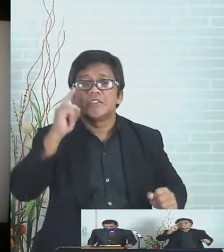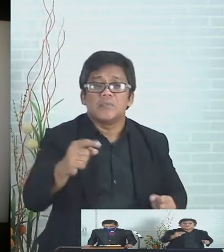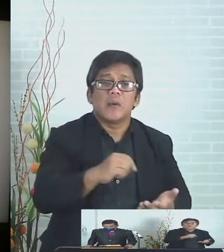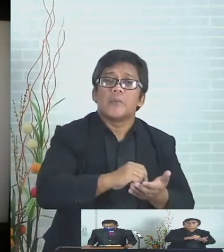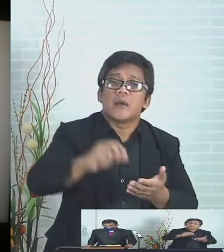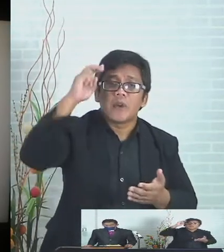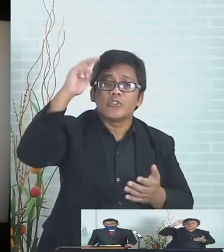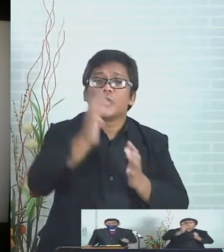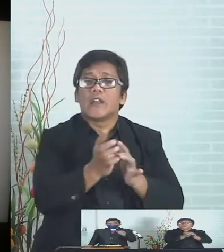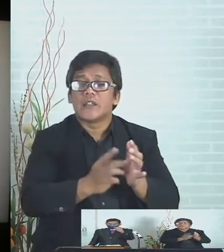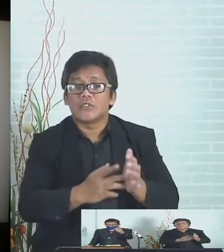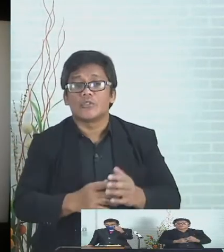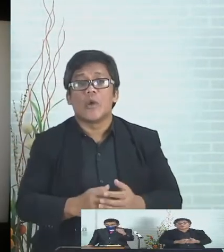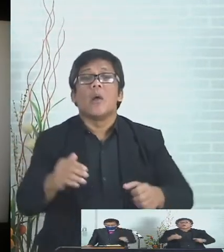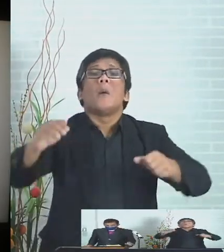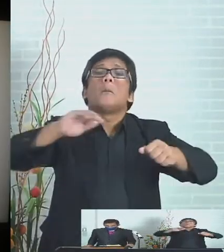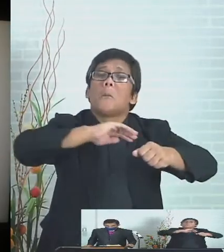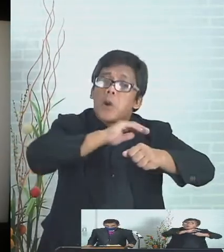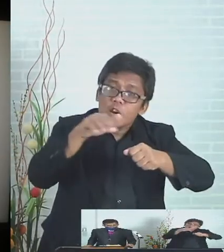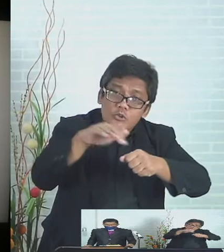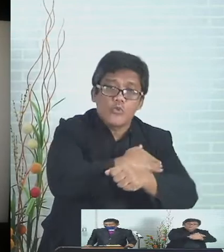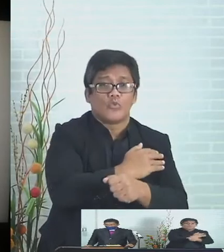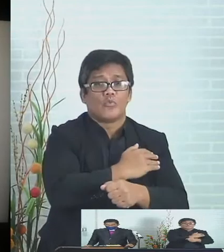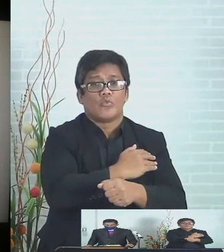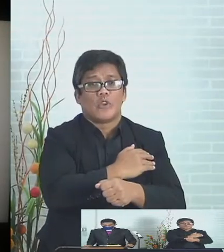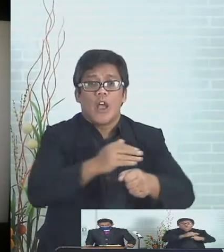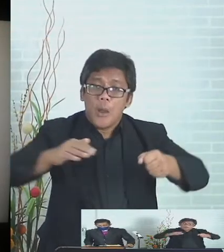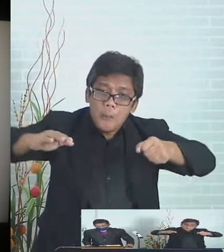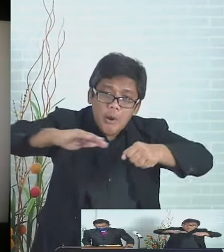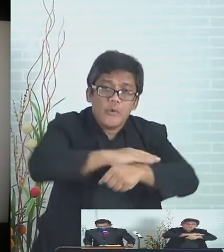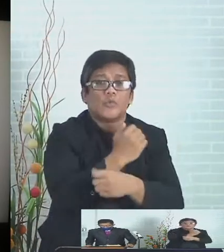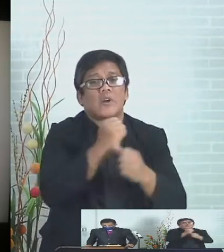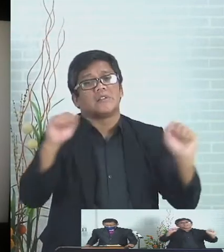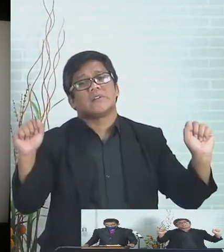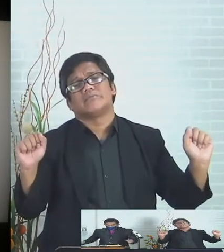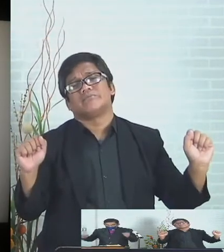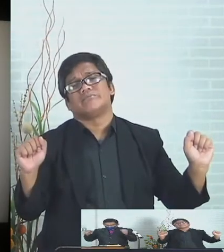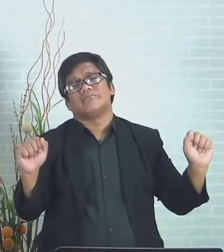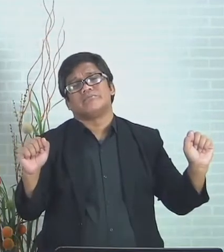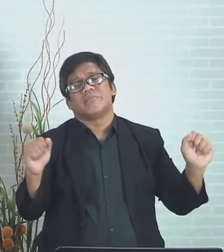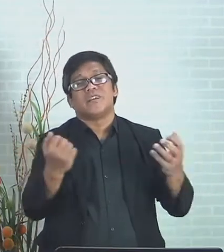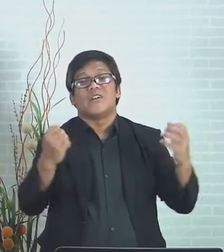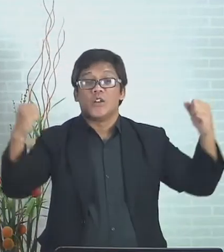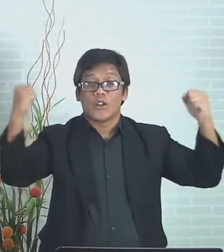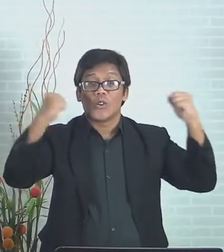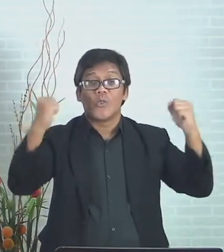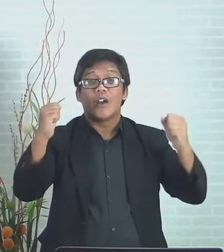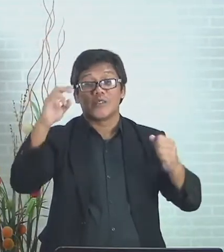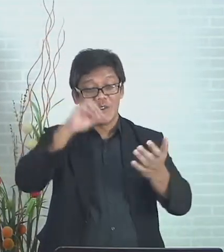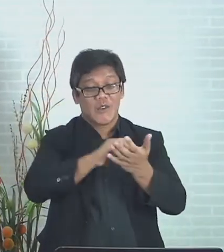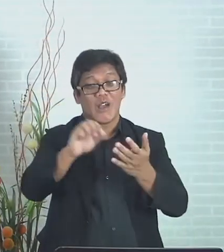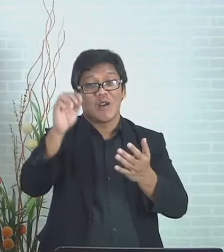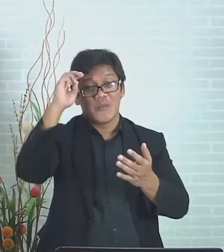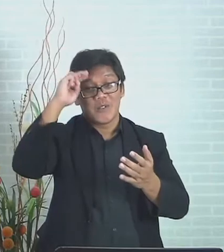Tuhan Yesus itu penuh puasa tidak ada tandingannya bapak yang sedang Tuhan kekuatannya Dahsyat